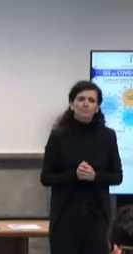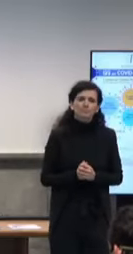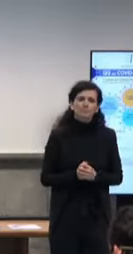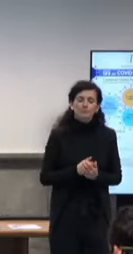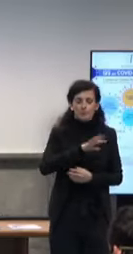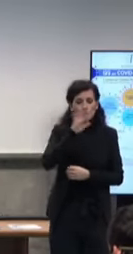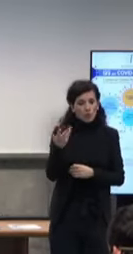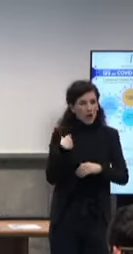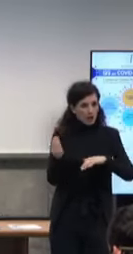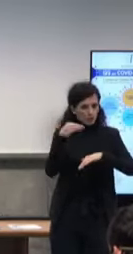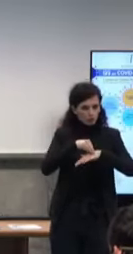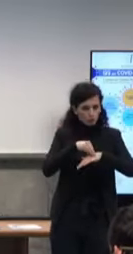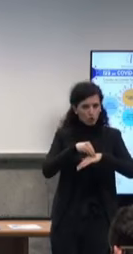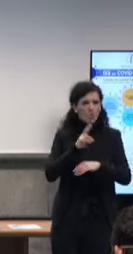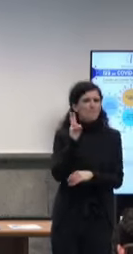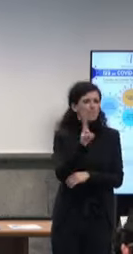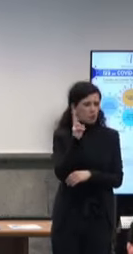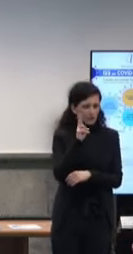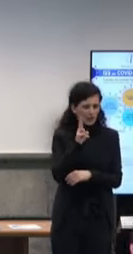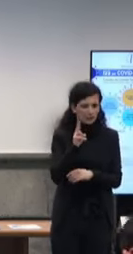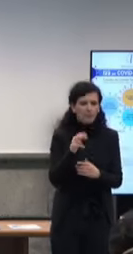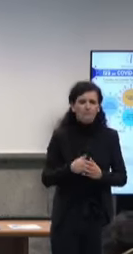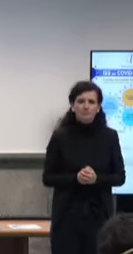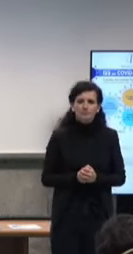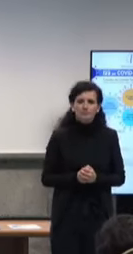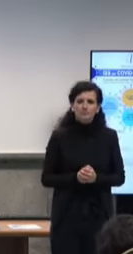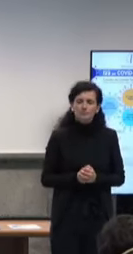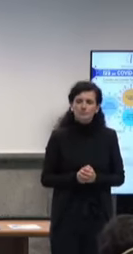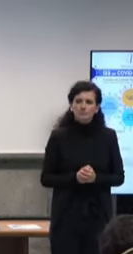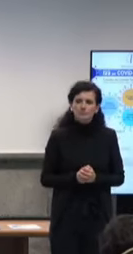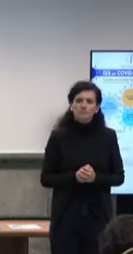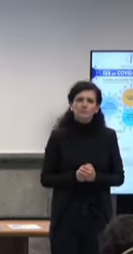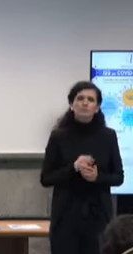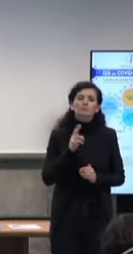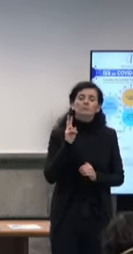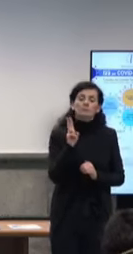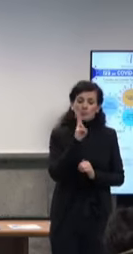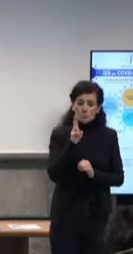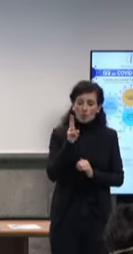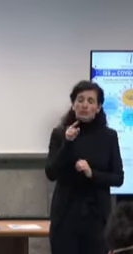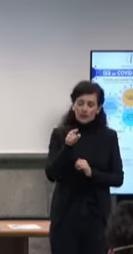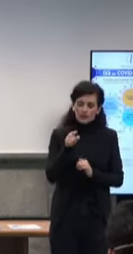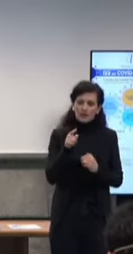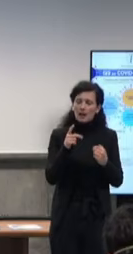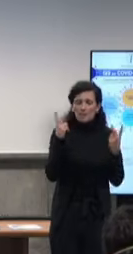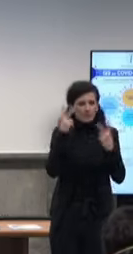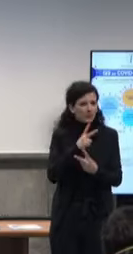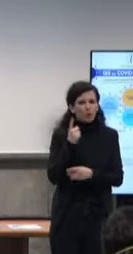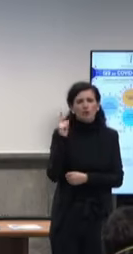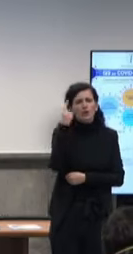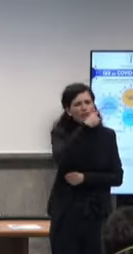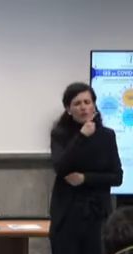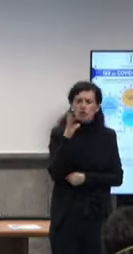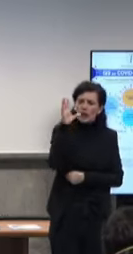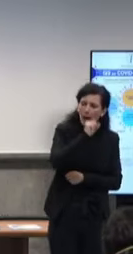dire e mi permetta sulla mortalità la mortalità è una delle cose più difficili da capire e da riuscire a inquadrare